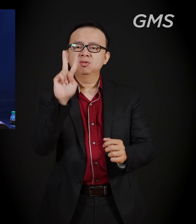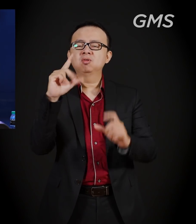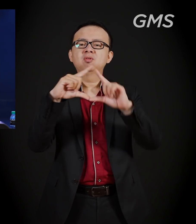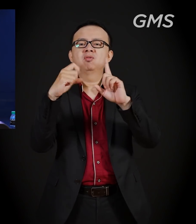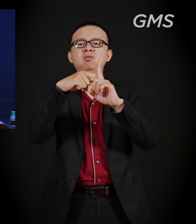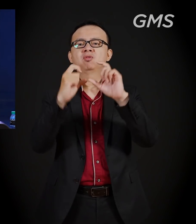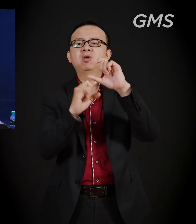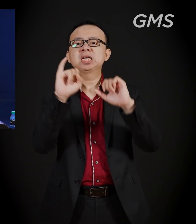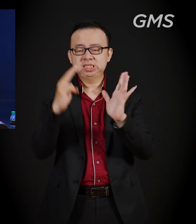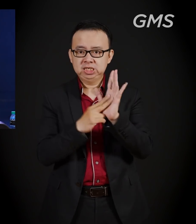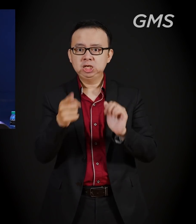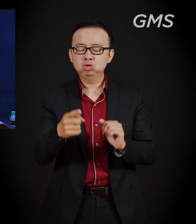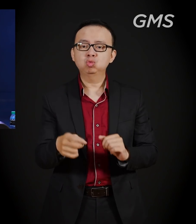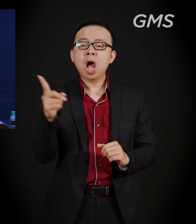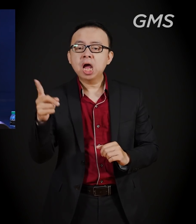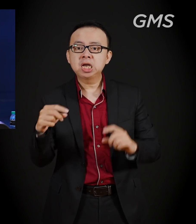Yesus.